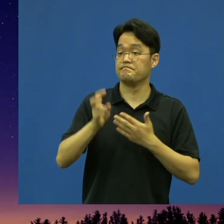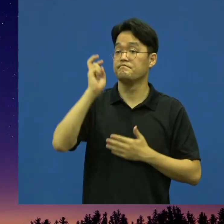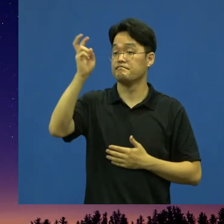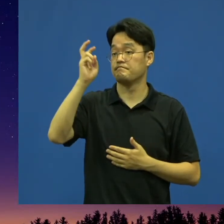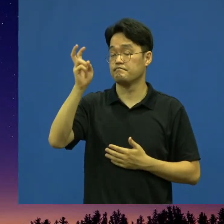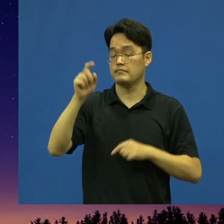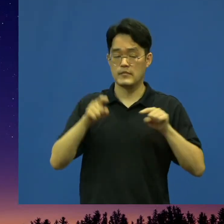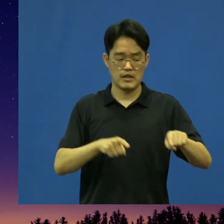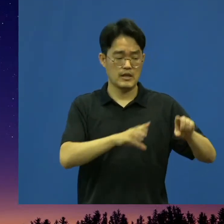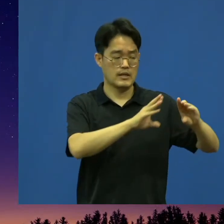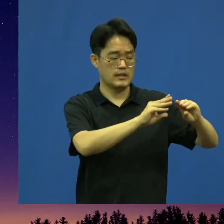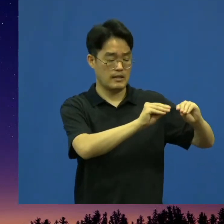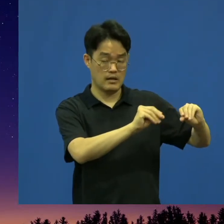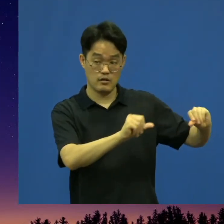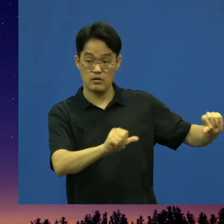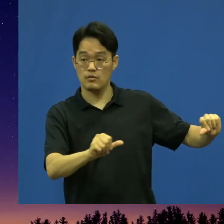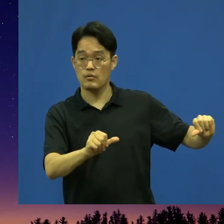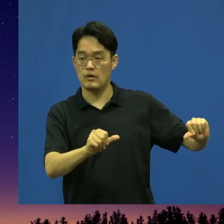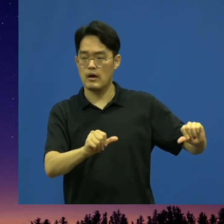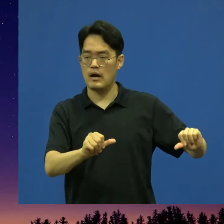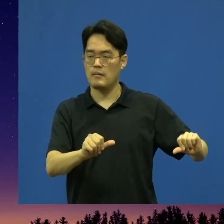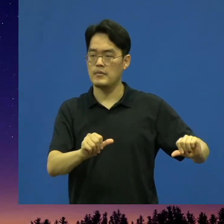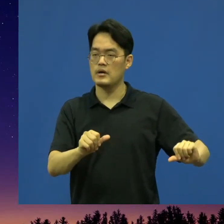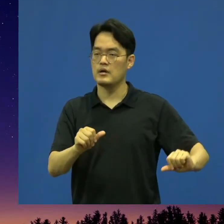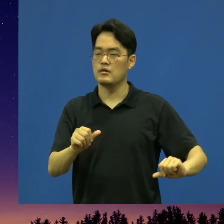땅에서도 주님이 내가 봤다,